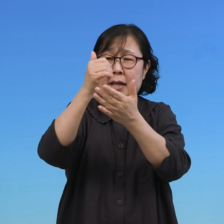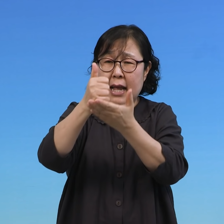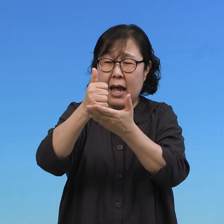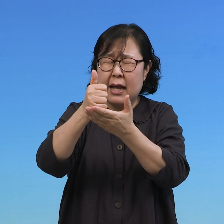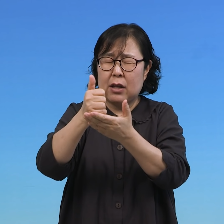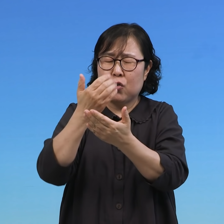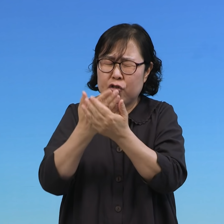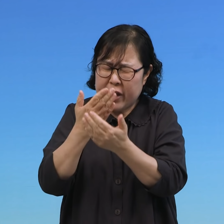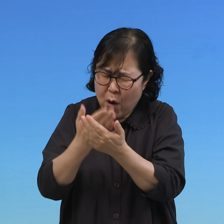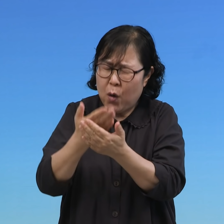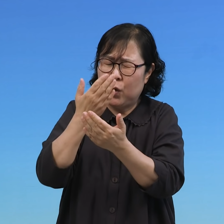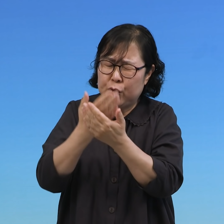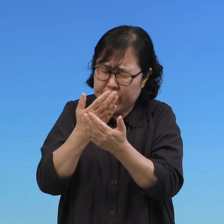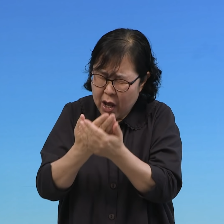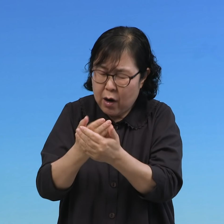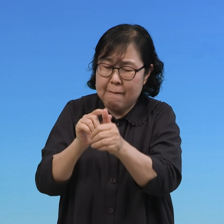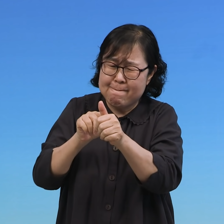기도인 줄 알고